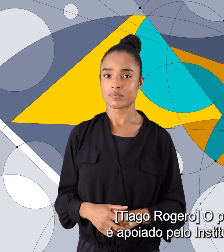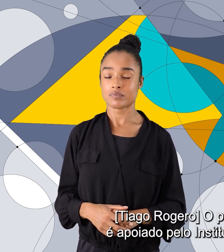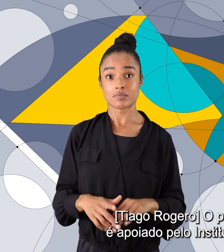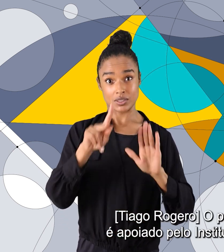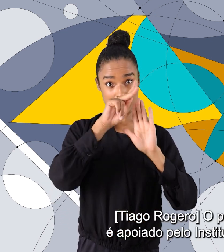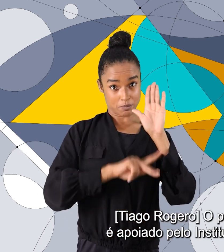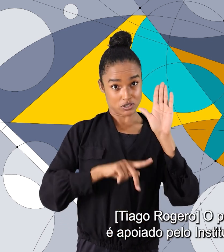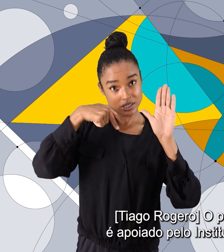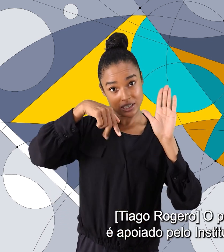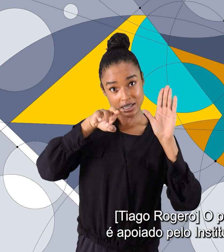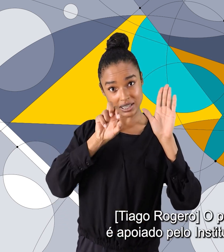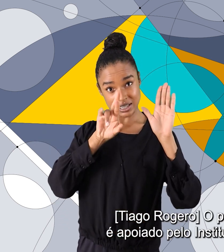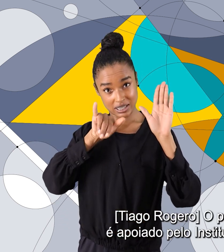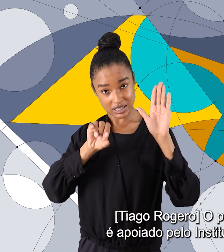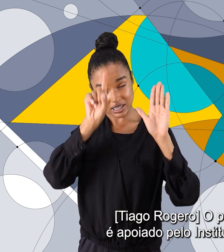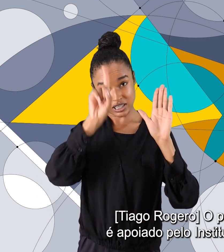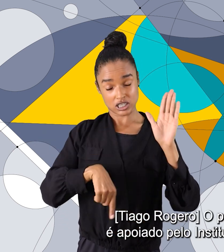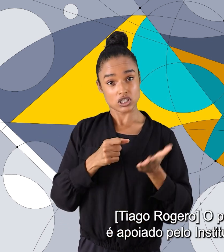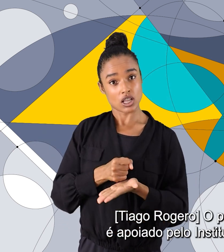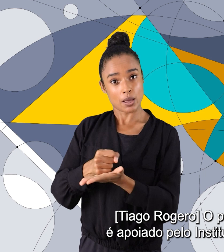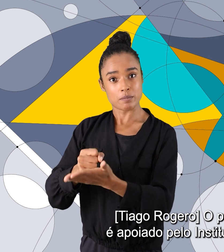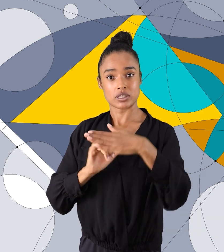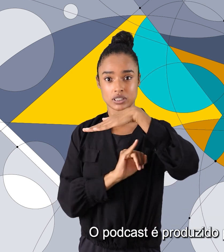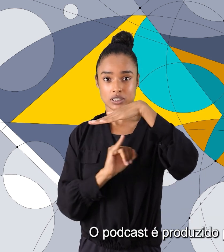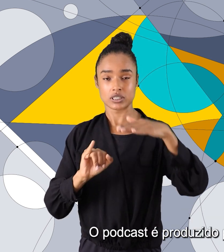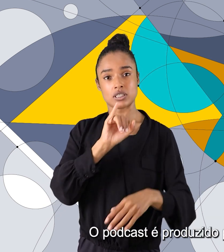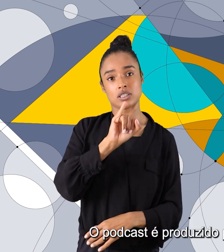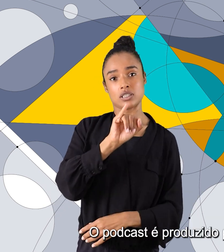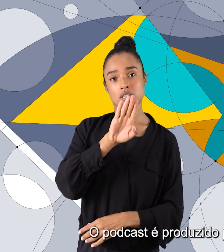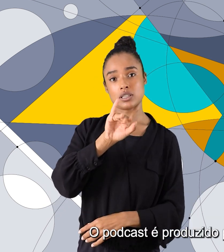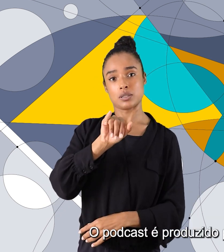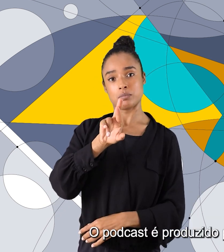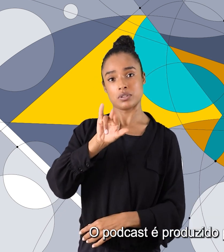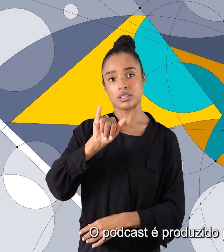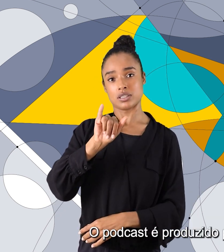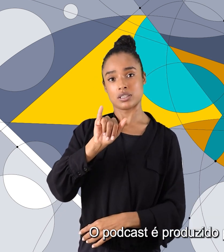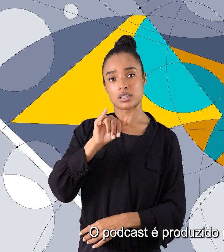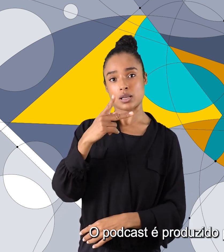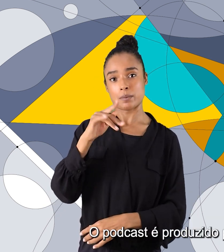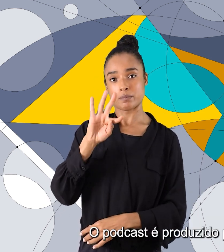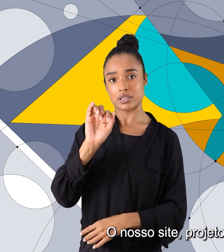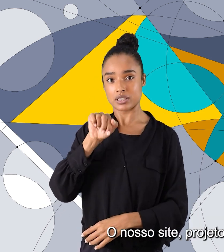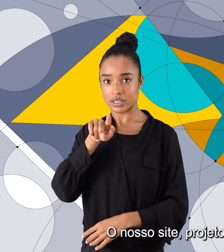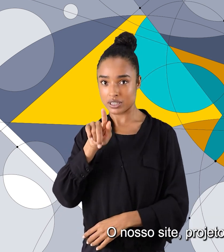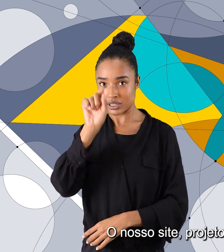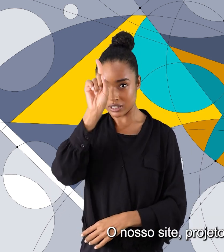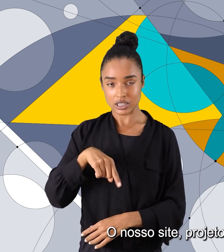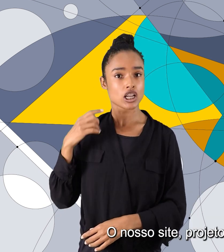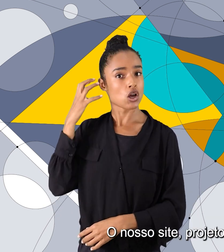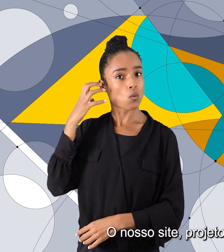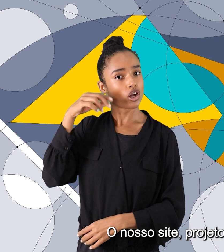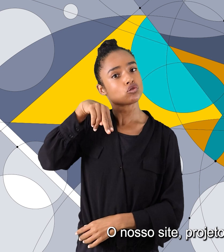O Projeto Quirino é apoiado pelo Instituto Ibirapitanga. O podcast é produzido pela Rádio Novelo. O nosso